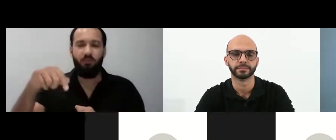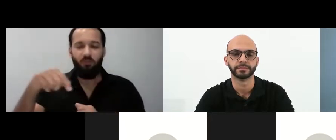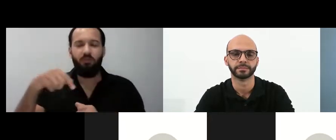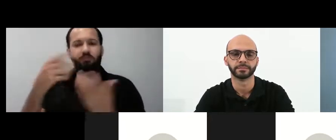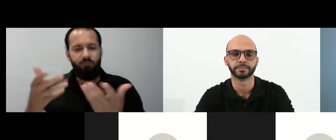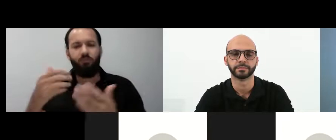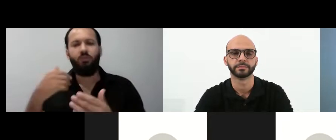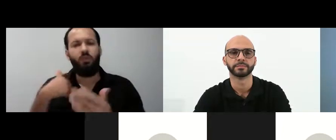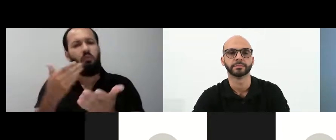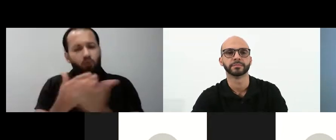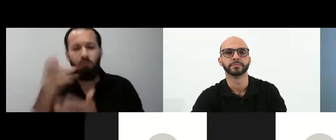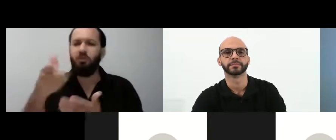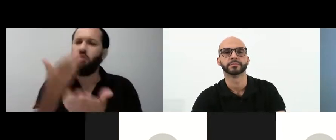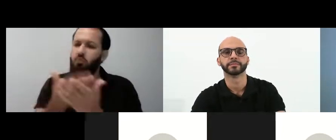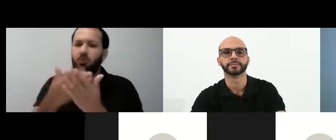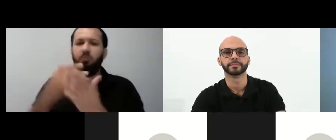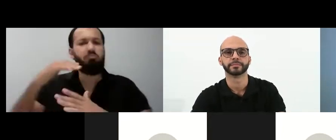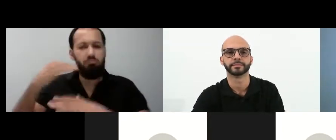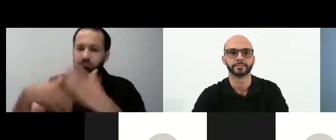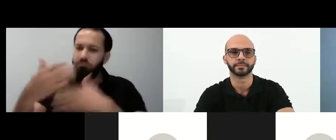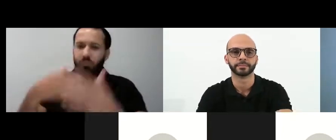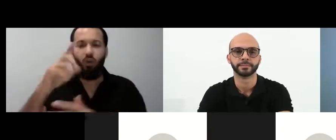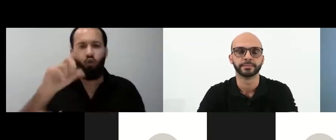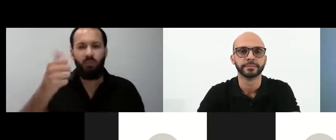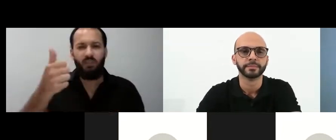e isso tudo na minha pós-graduação.